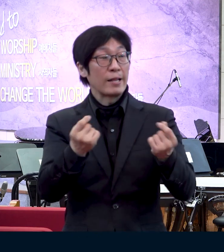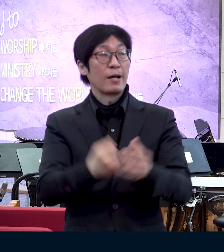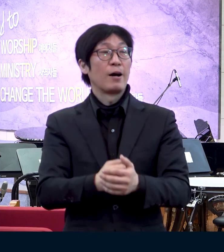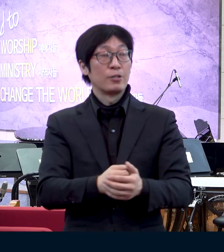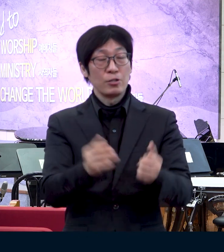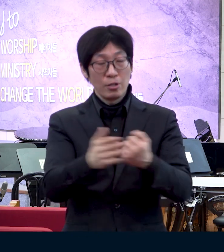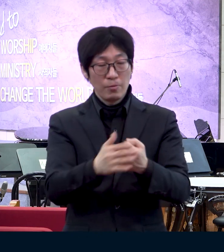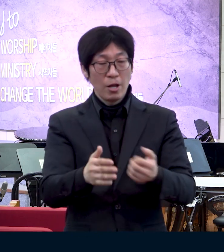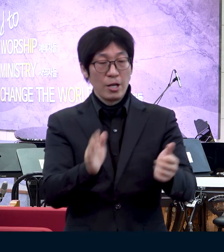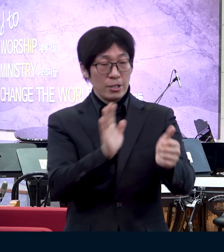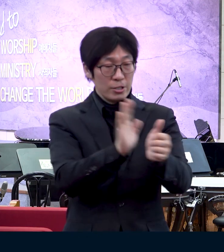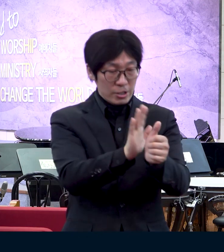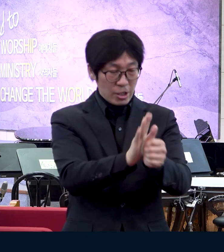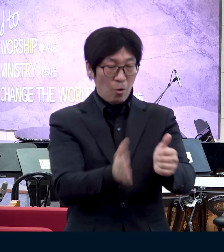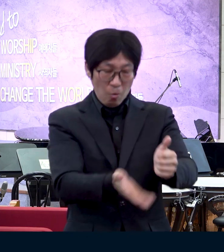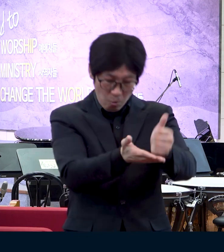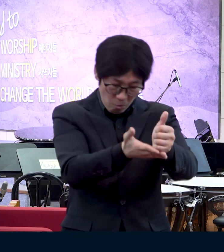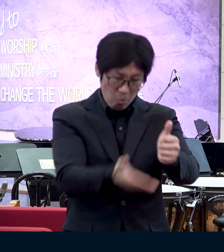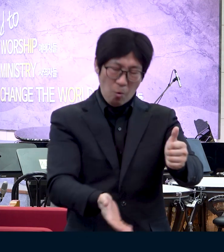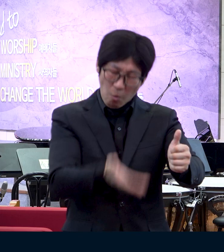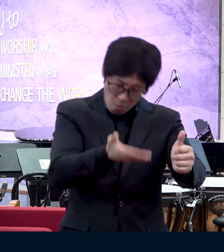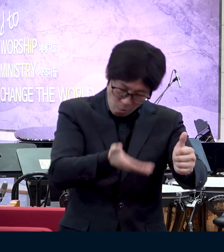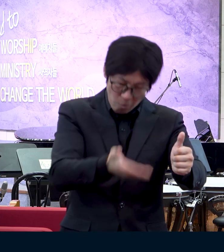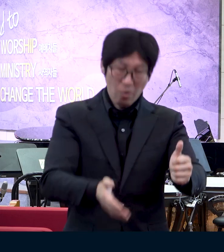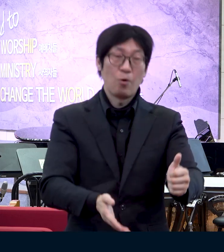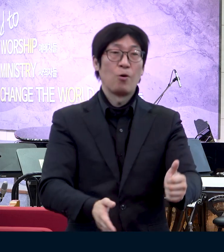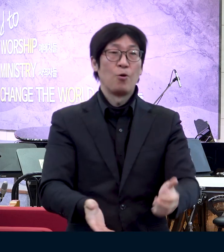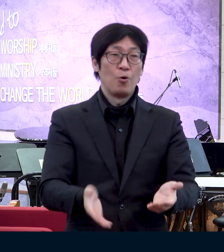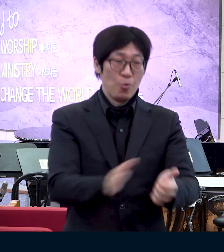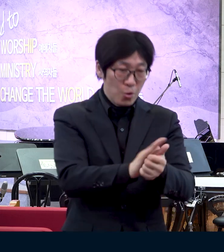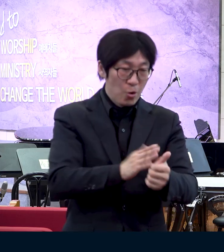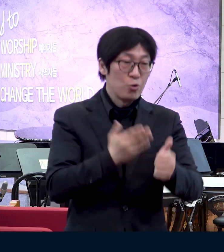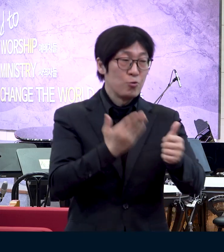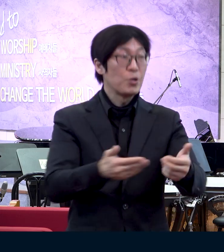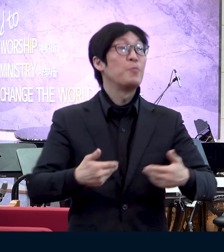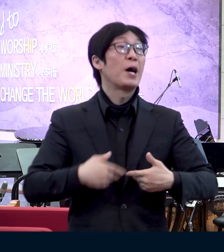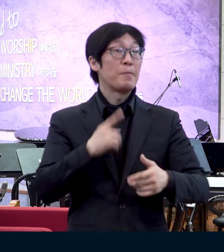지지와 격려와 위로인 것이죠. 이걸 해야 한다는 거예요.